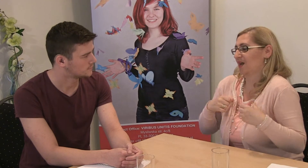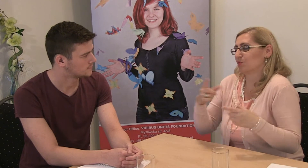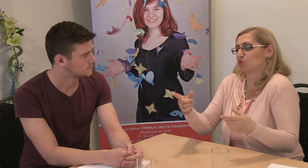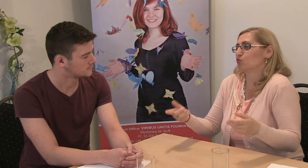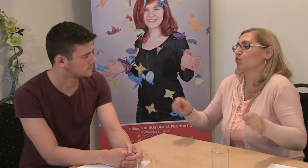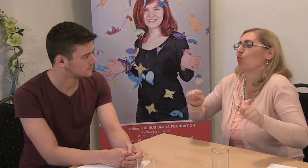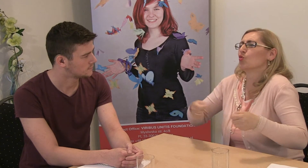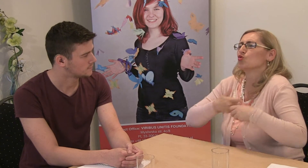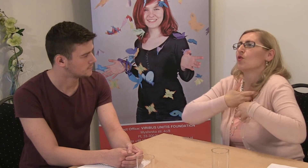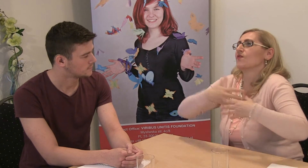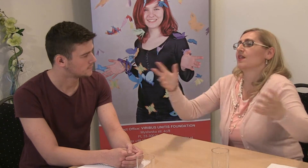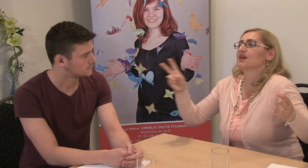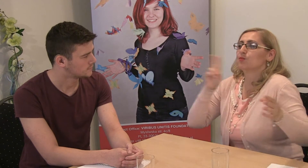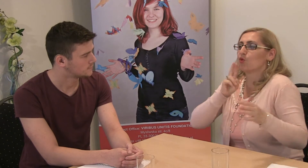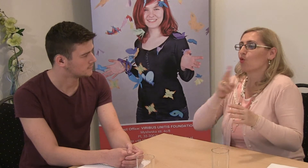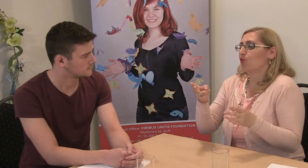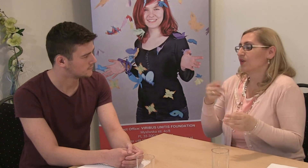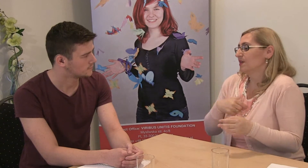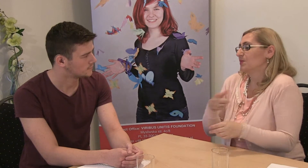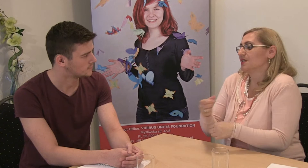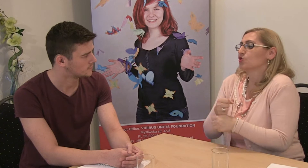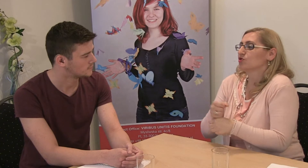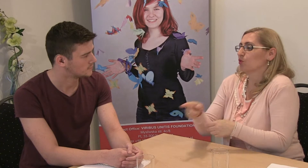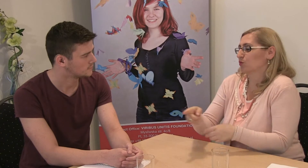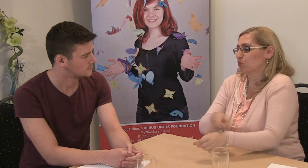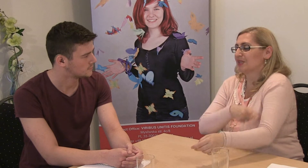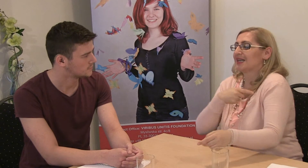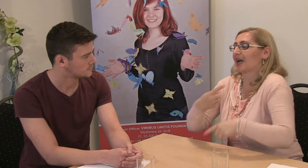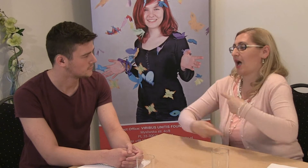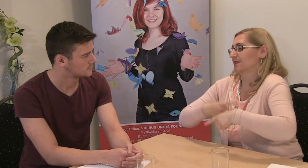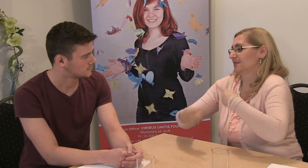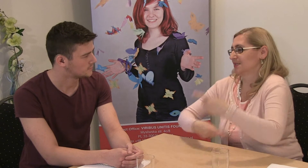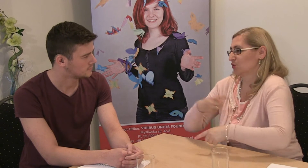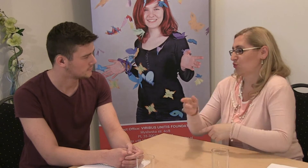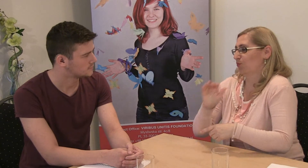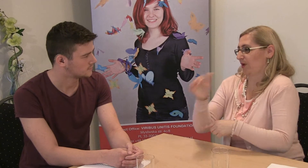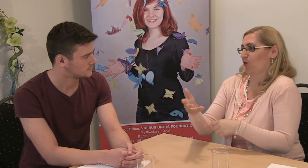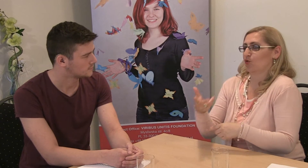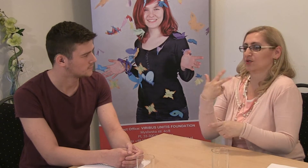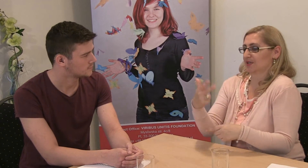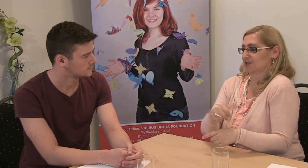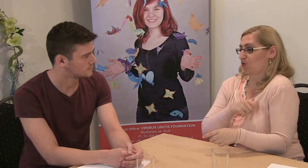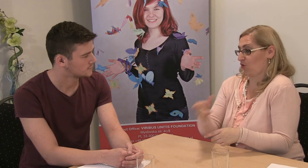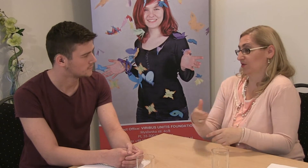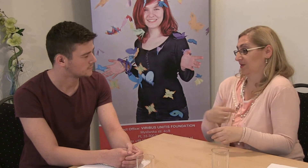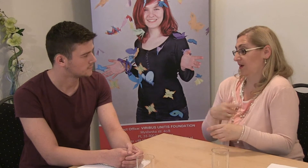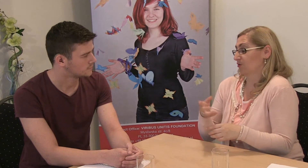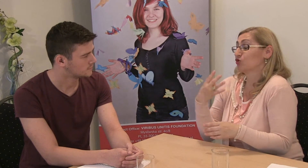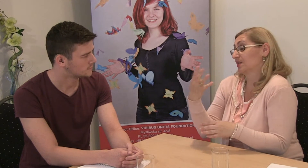Mlađu populaciju najviše i najviše vole tu dugotrajnu tradiciju, da